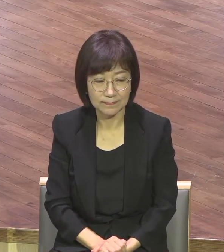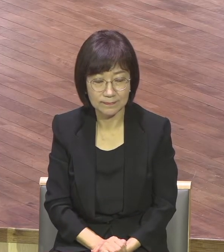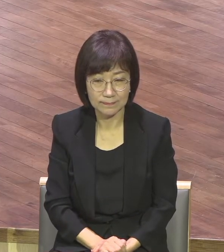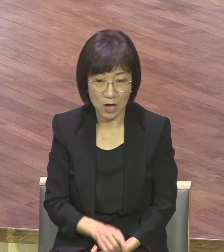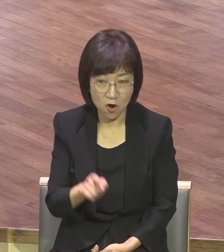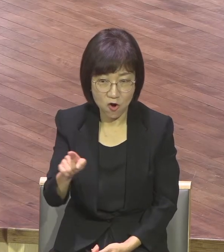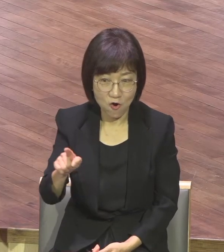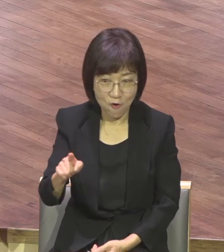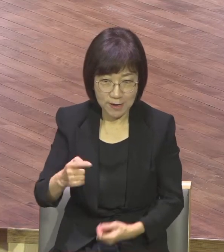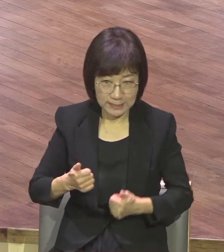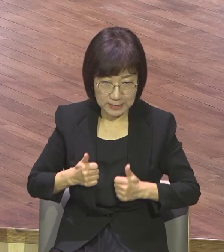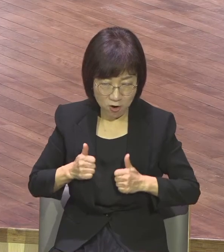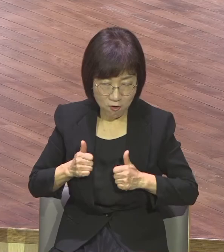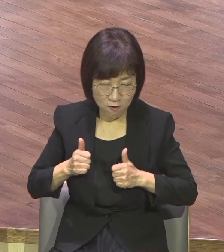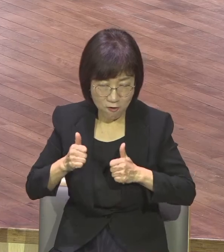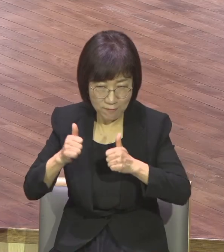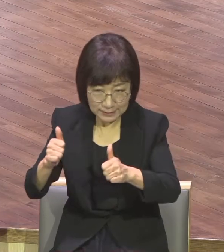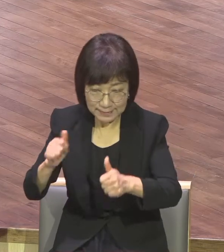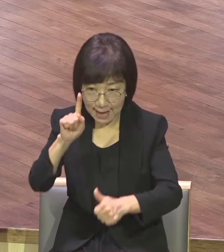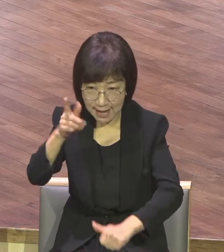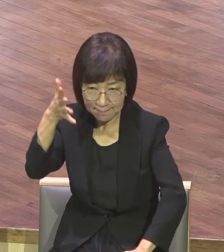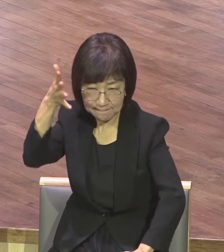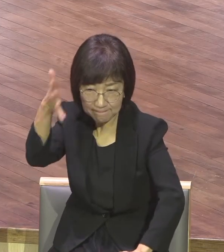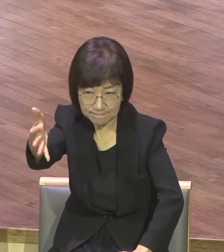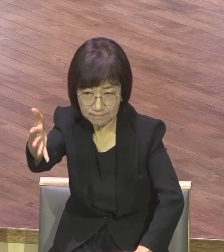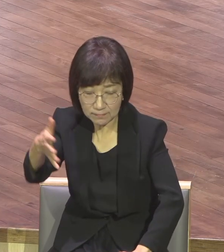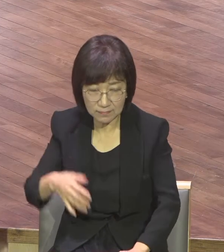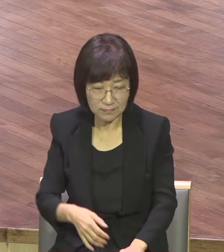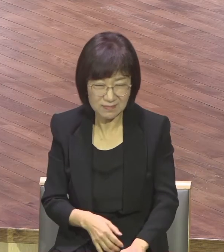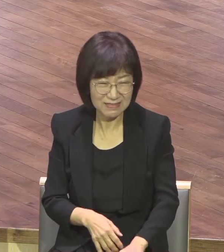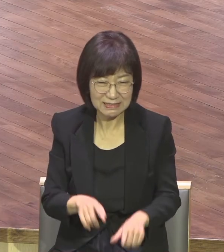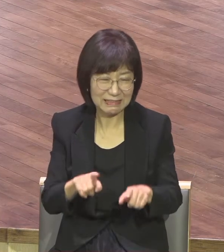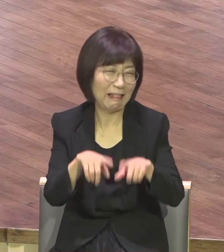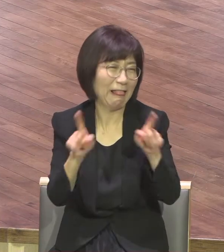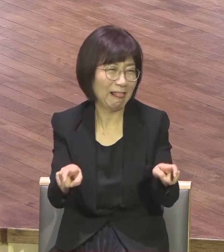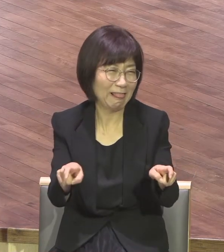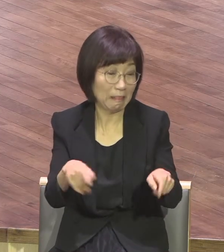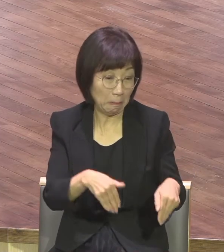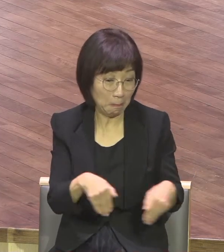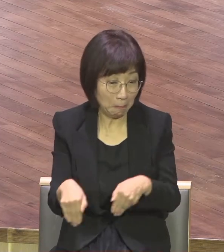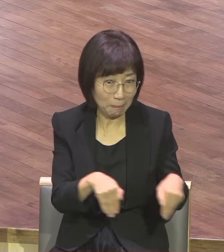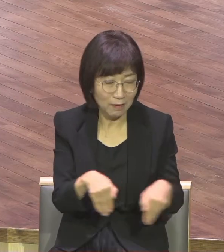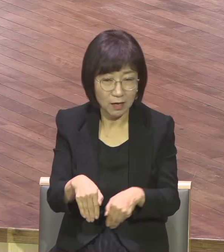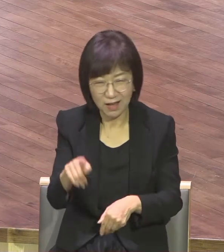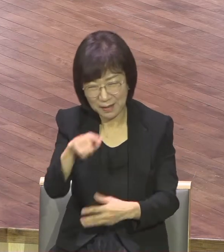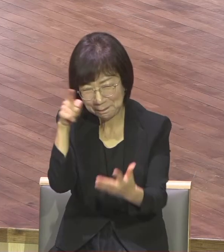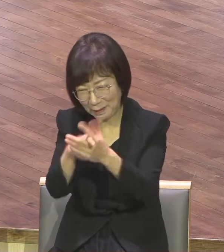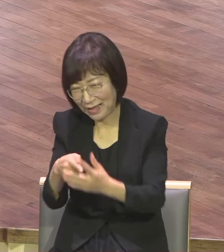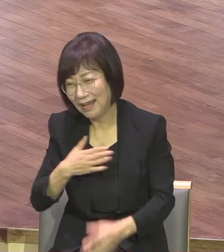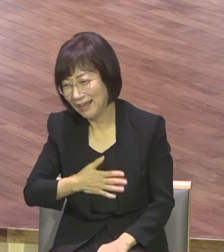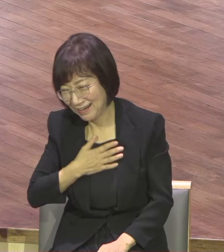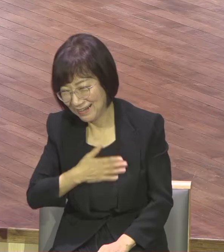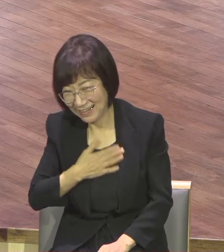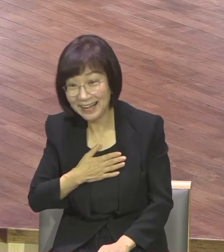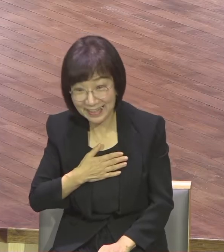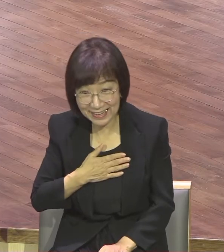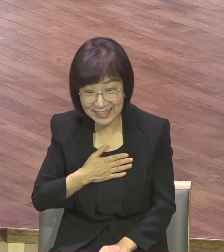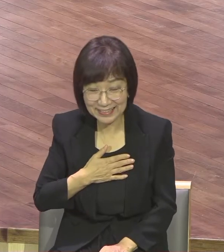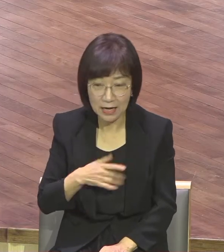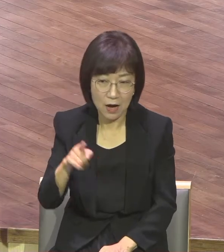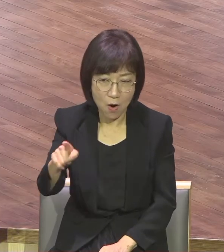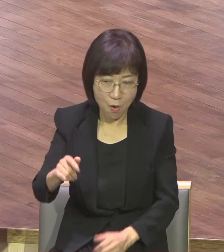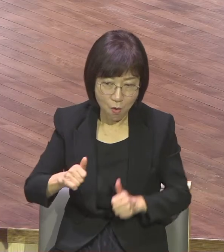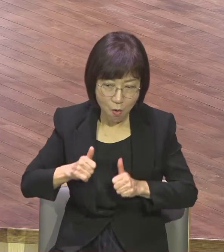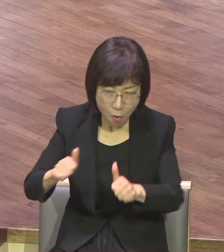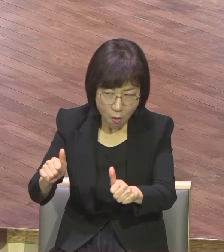건지 이랬다 저랬다 하는 건지 다 보이잖아요. 여러분 다 느껴지잖아요. 아, 이 사람